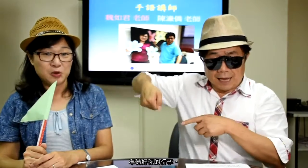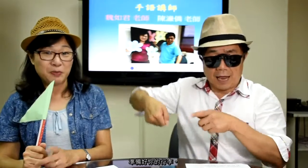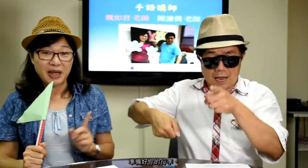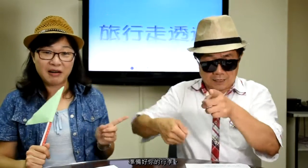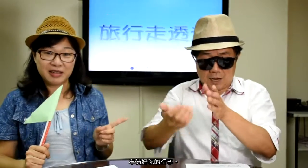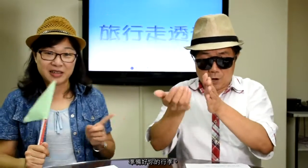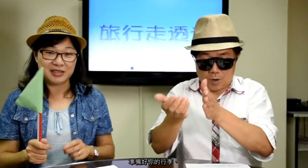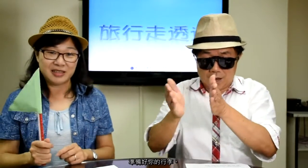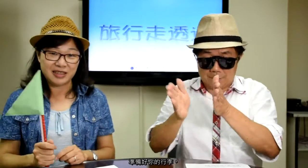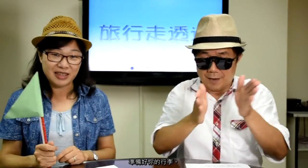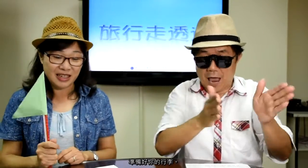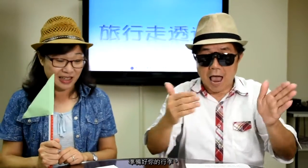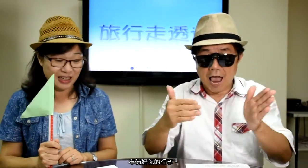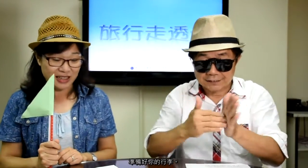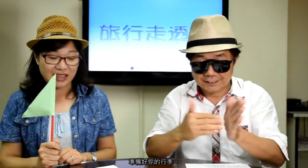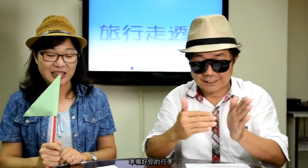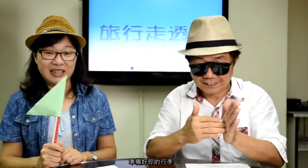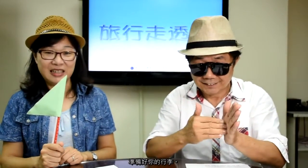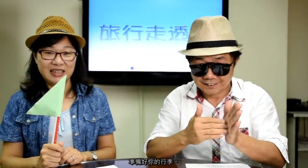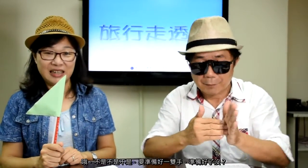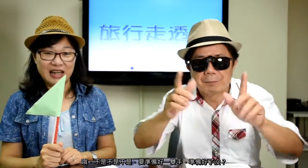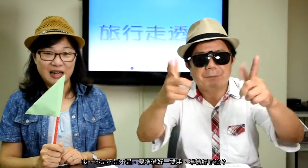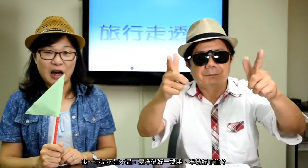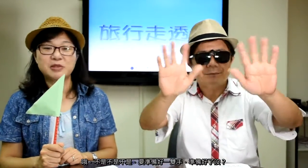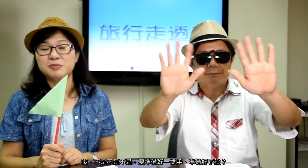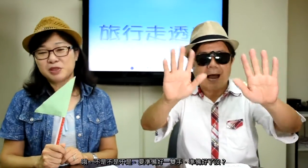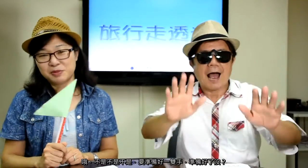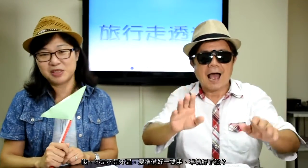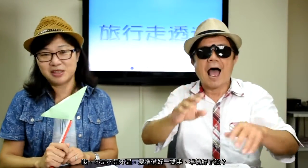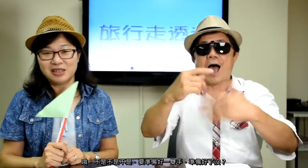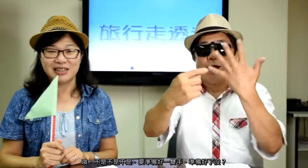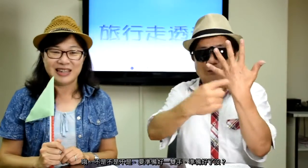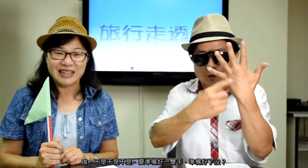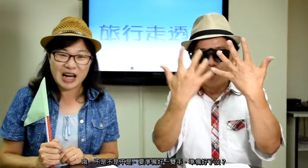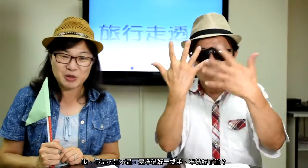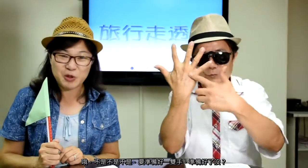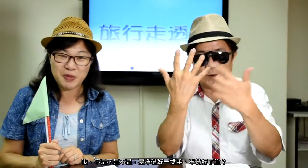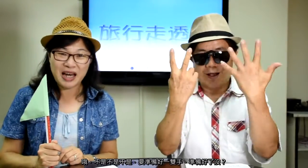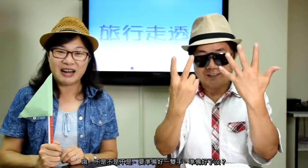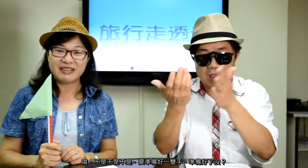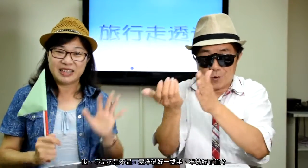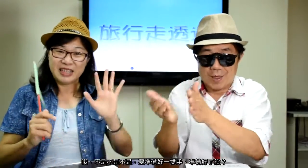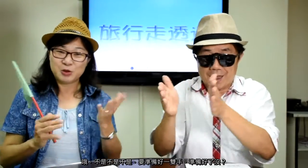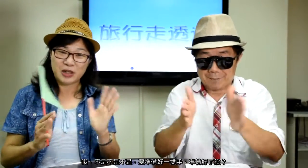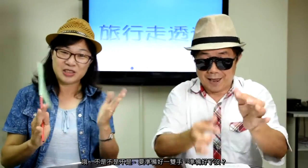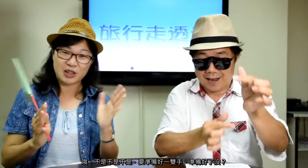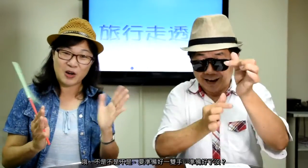准备好你的行李。哦，不是，要准备好一双